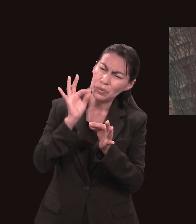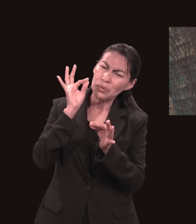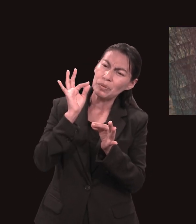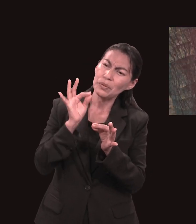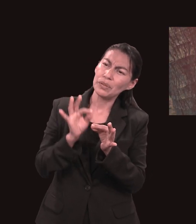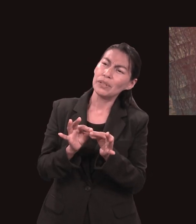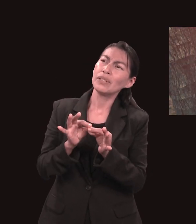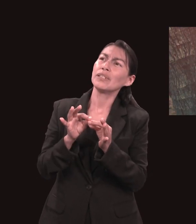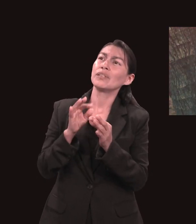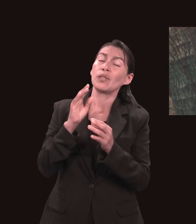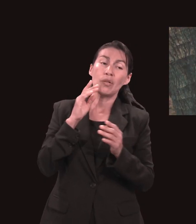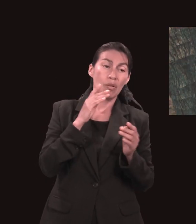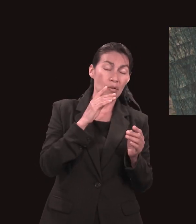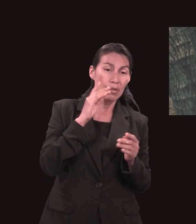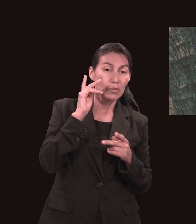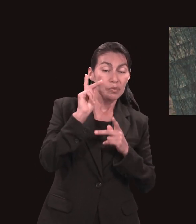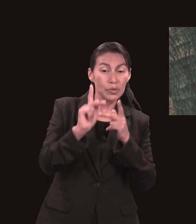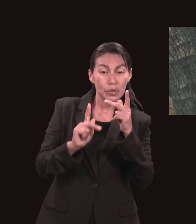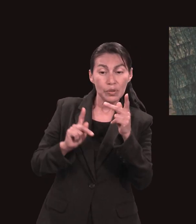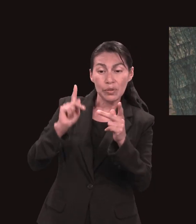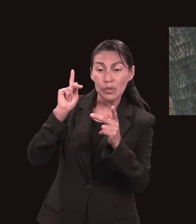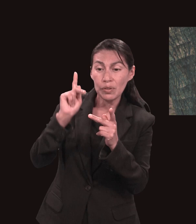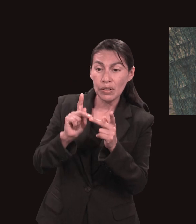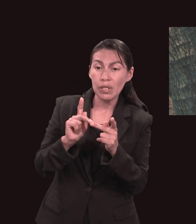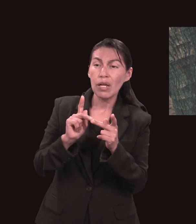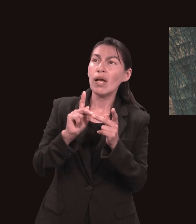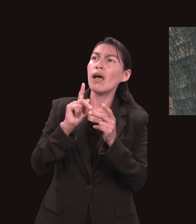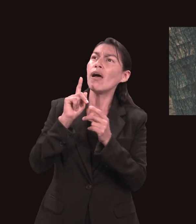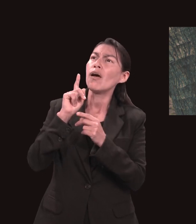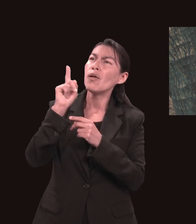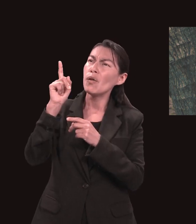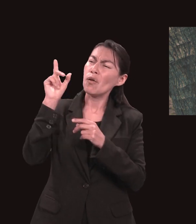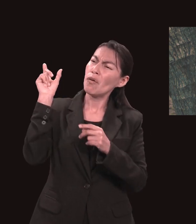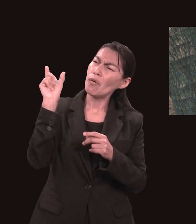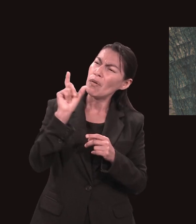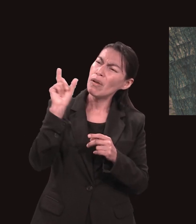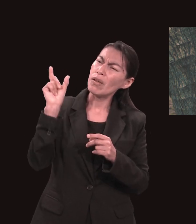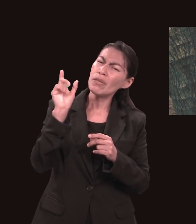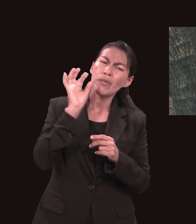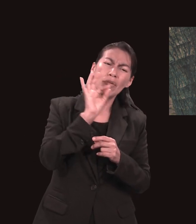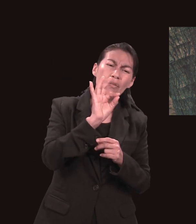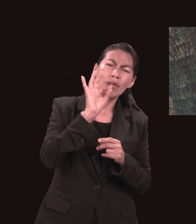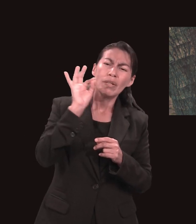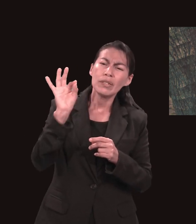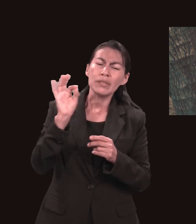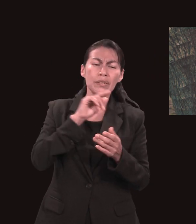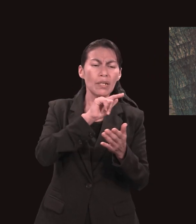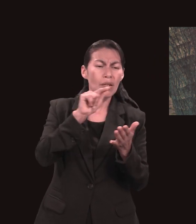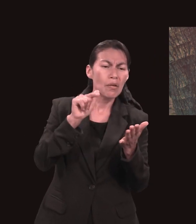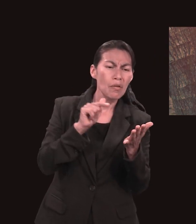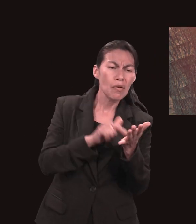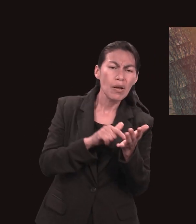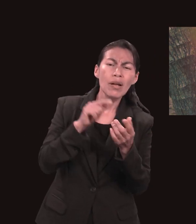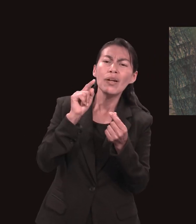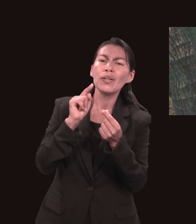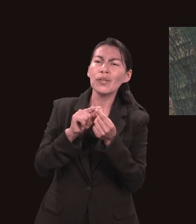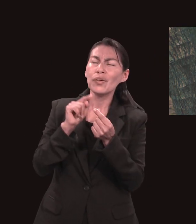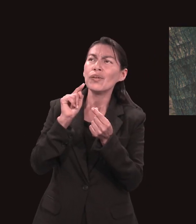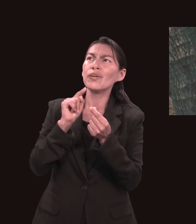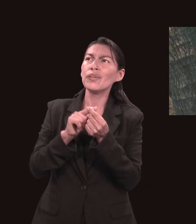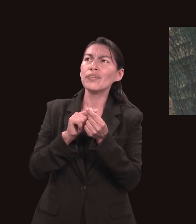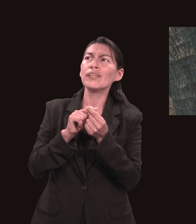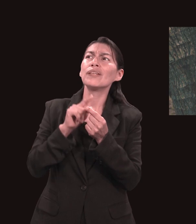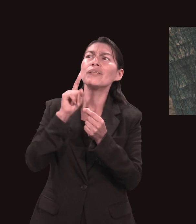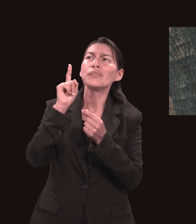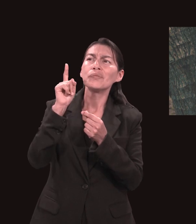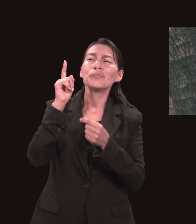Tienes planes perfectos Defines la hora, el lugar y el